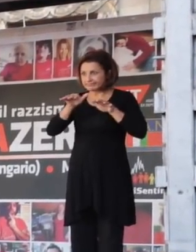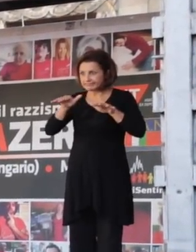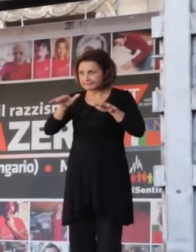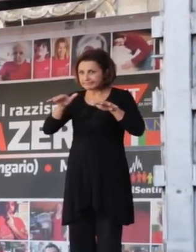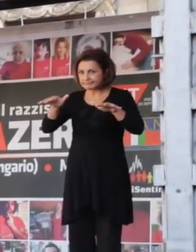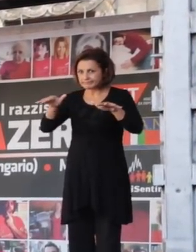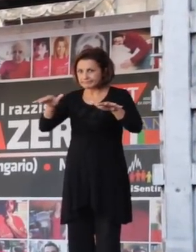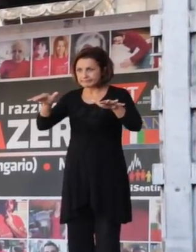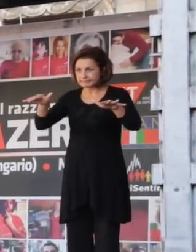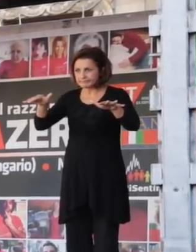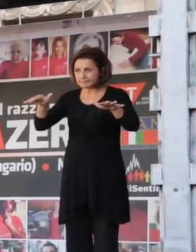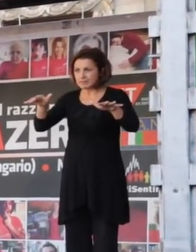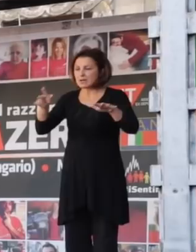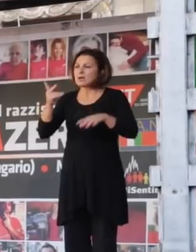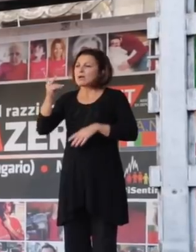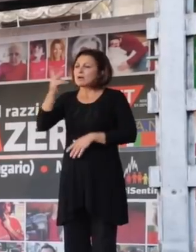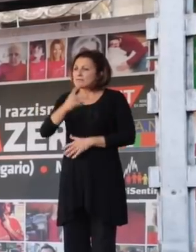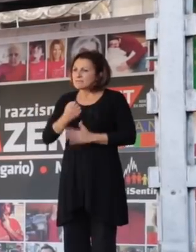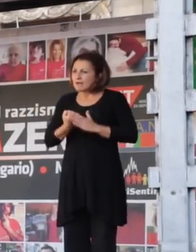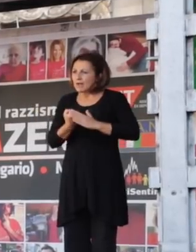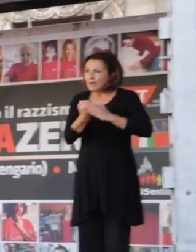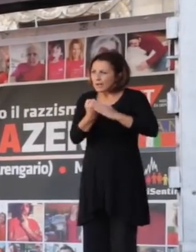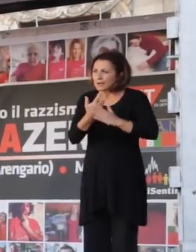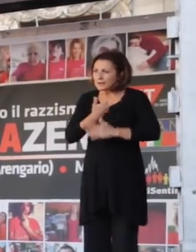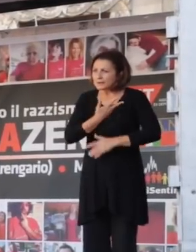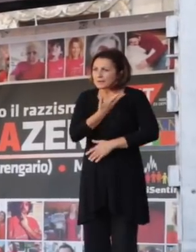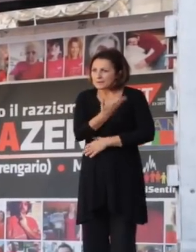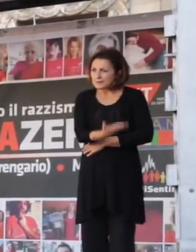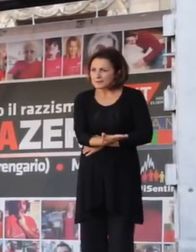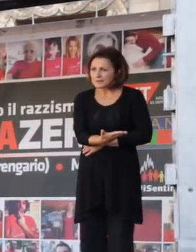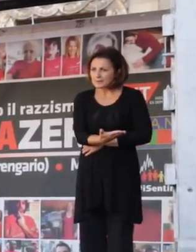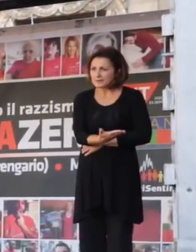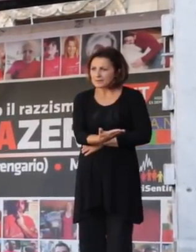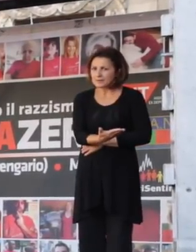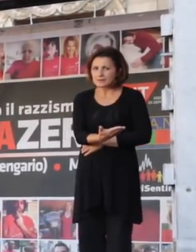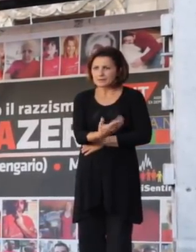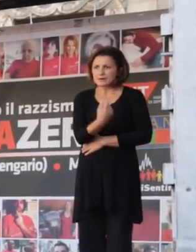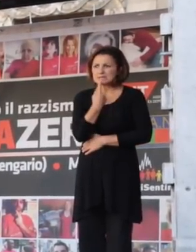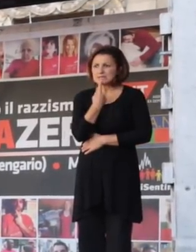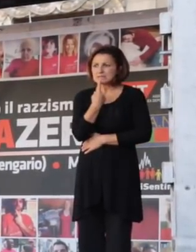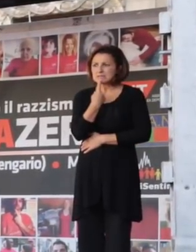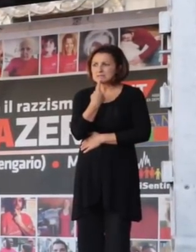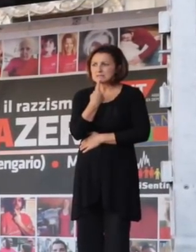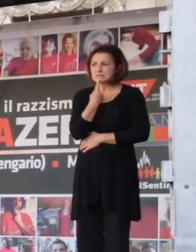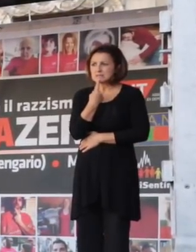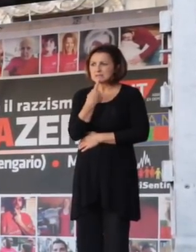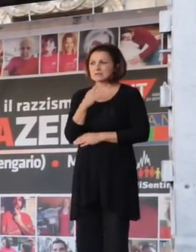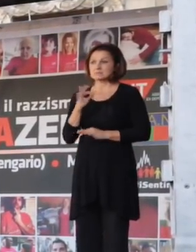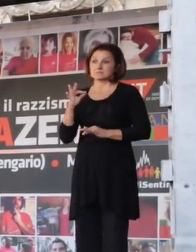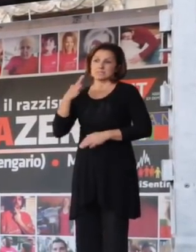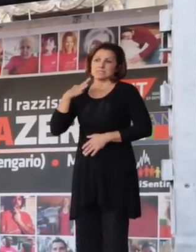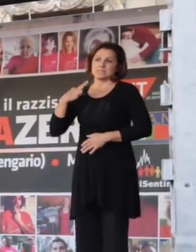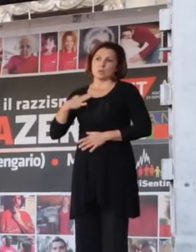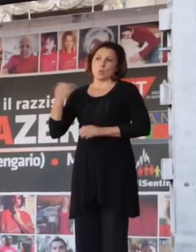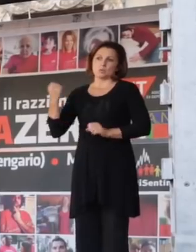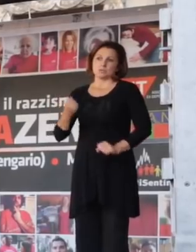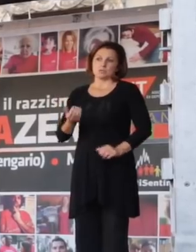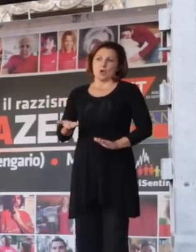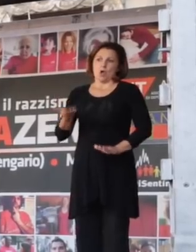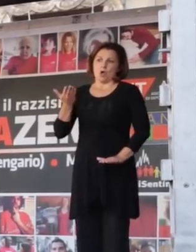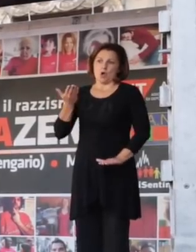spalleggiati con solidarietà manifeste e conniventi da parte di organi istituzionali